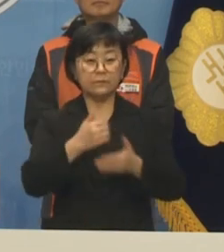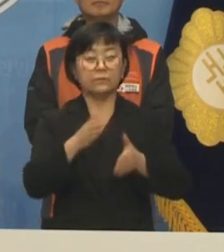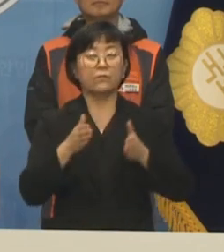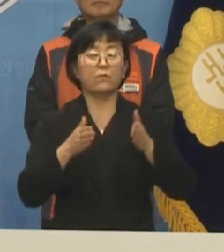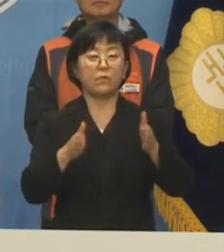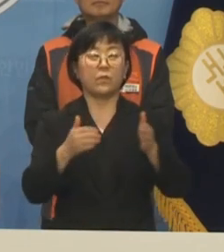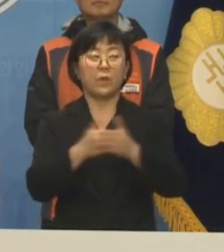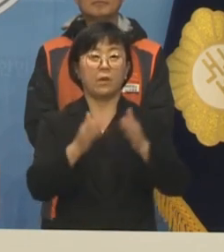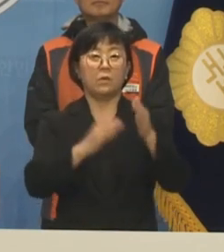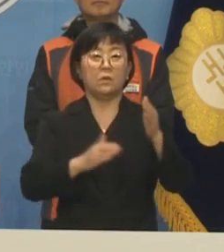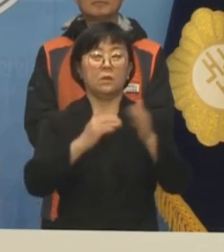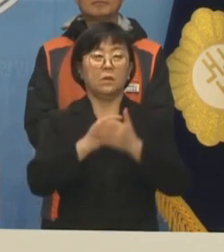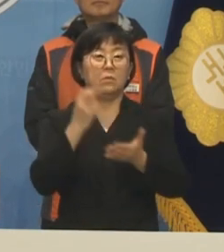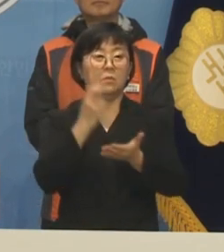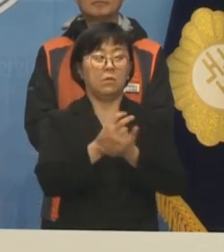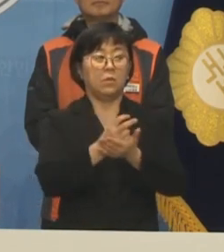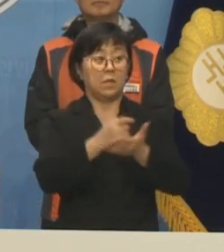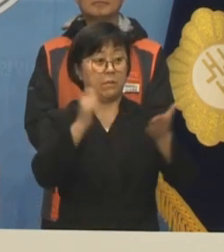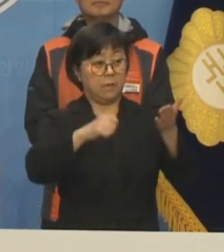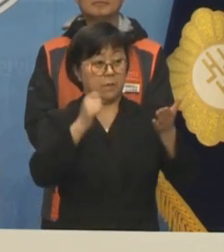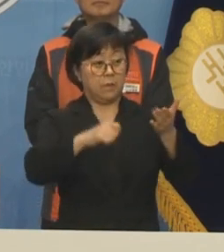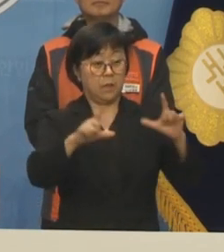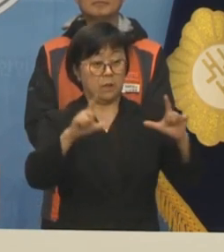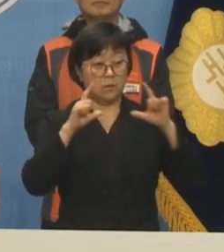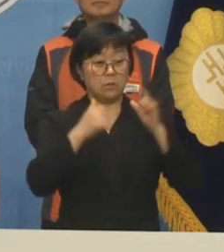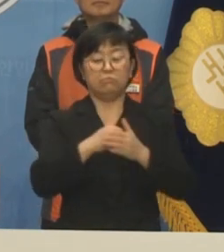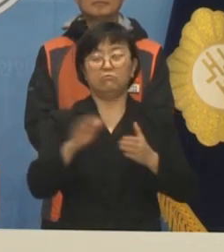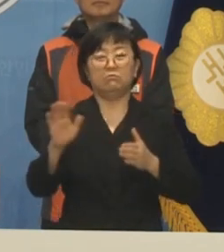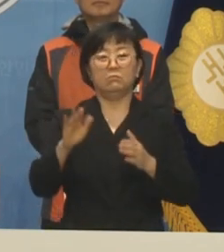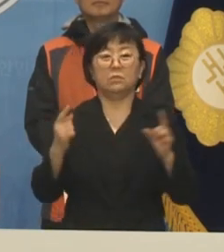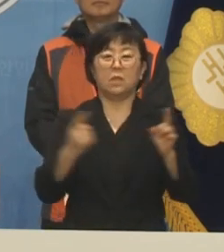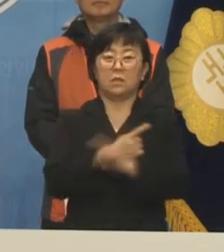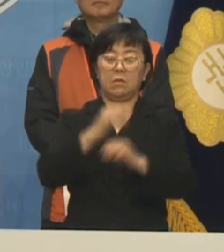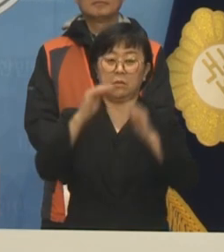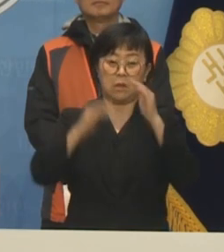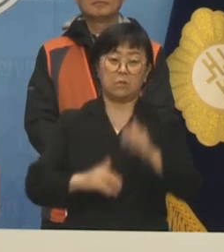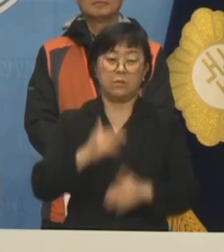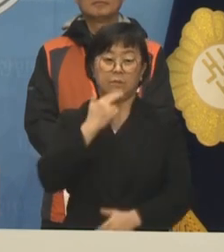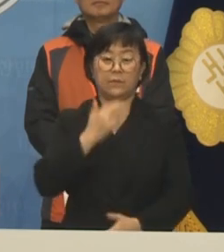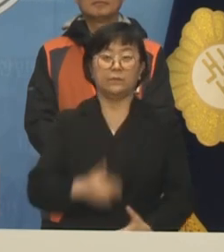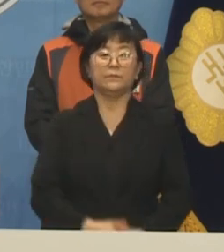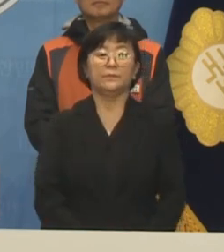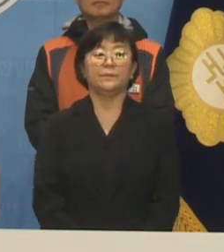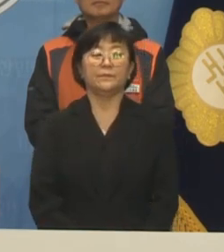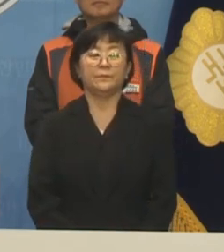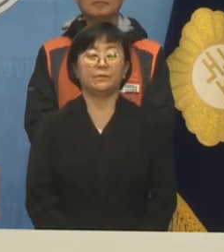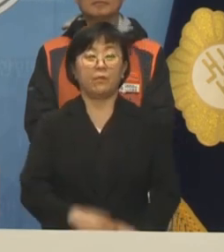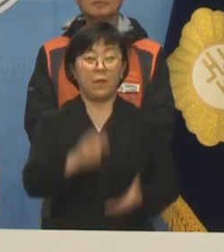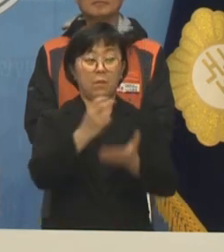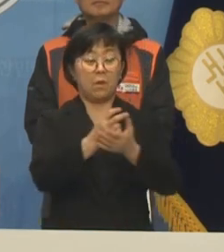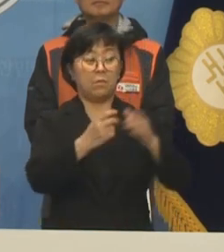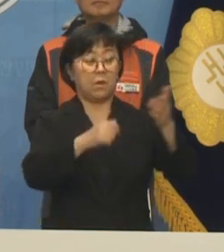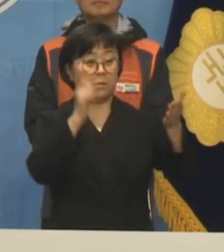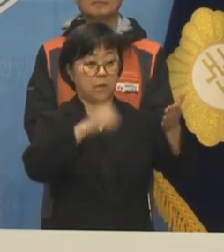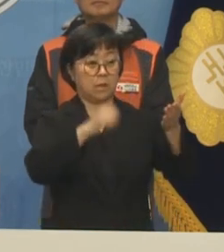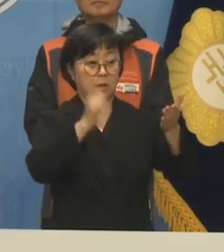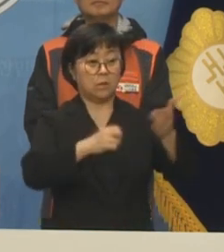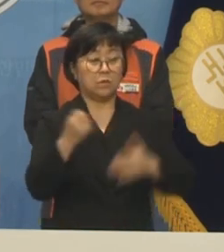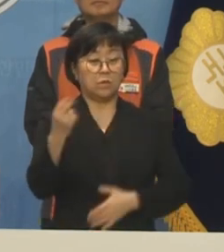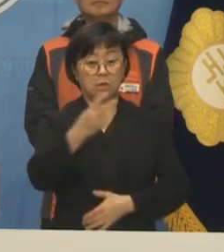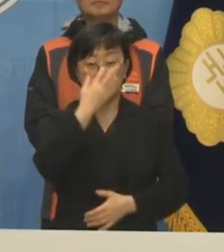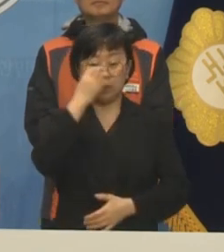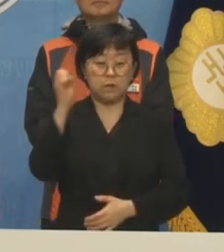한국도로공사는 법원의 판결에도 아무런 대책이나 개선안을 내놓지 않고 있다. 법원의 판결을